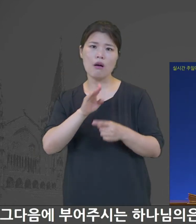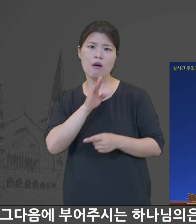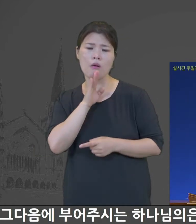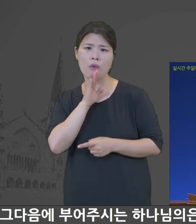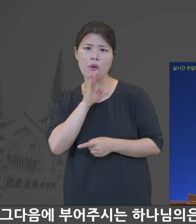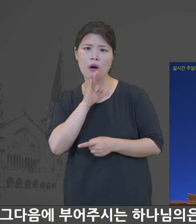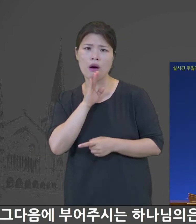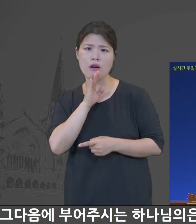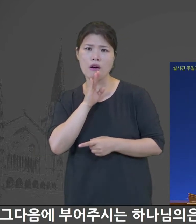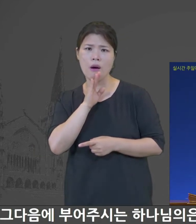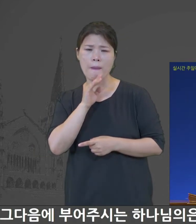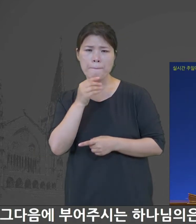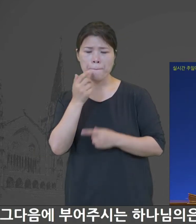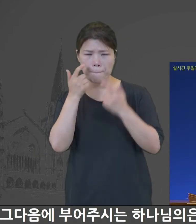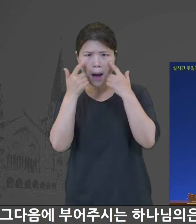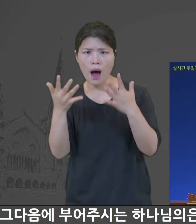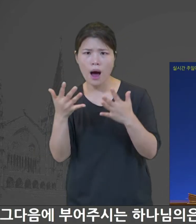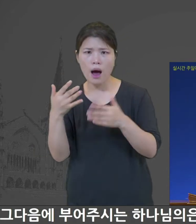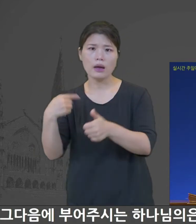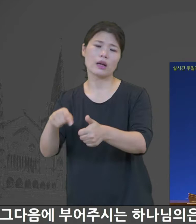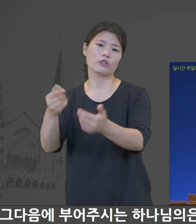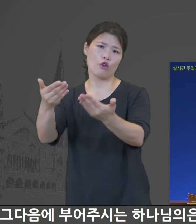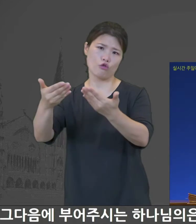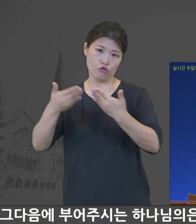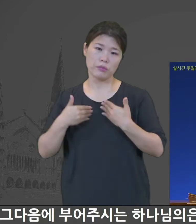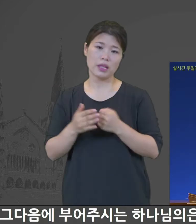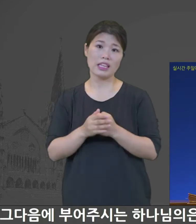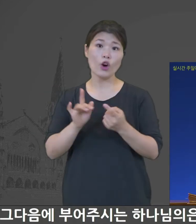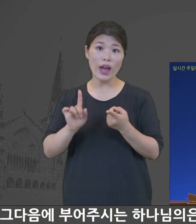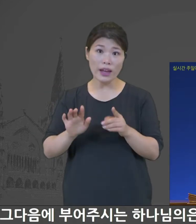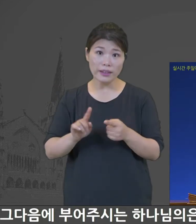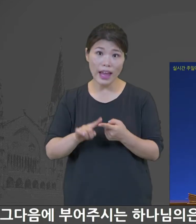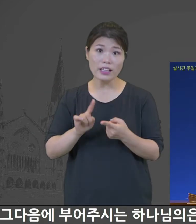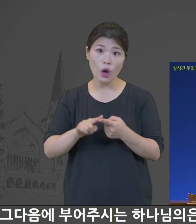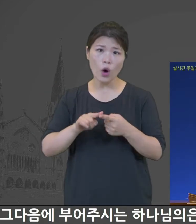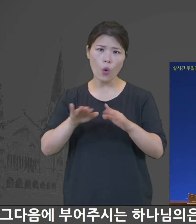적나라하게 가르쳐주고 있다는 것입니다. 오늘은 이 부분을 우리가